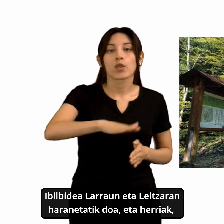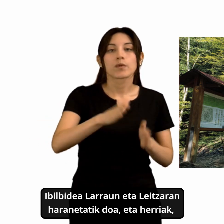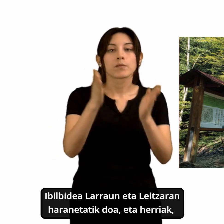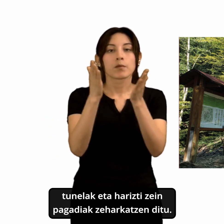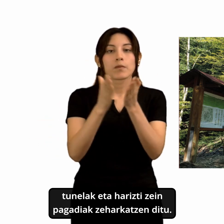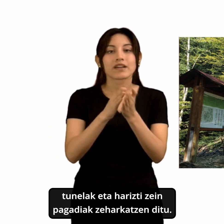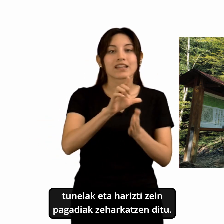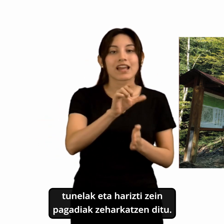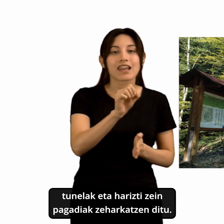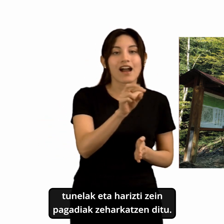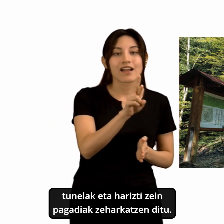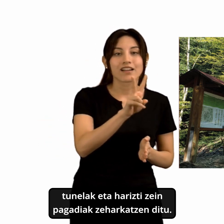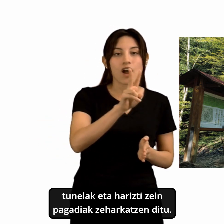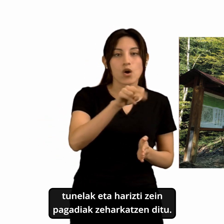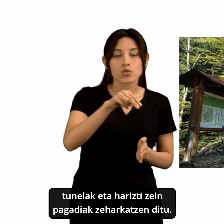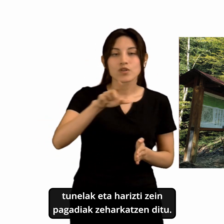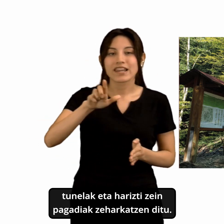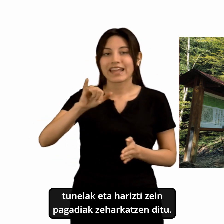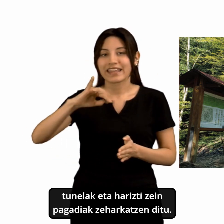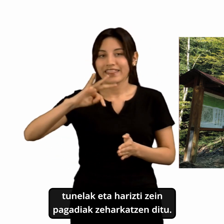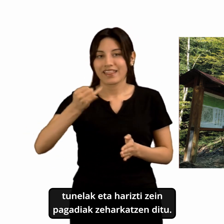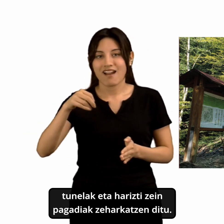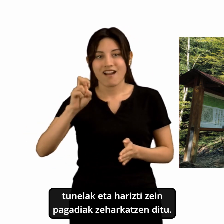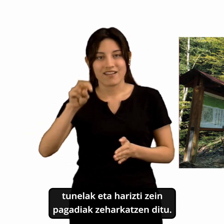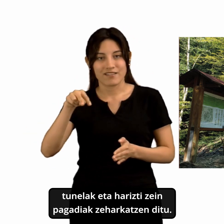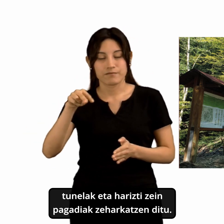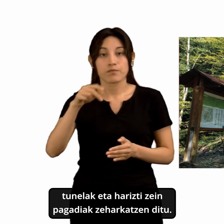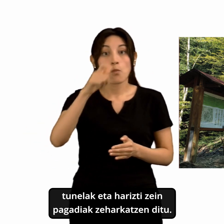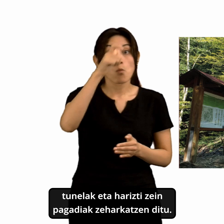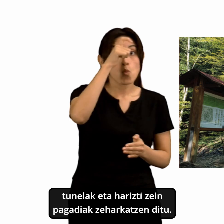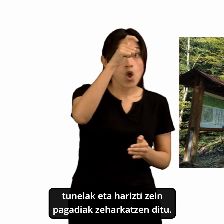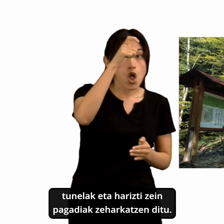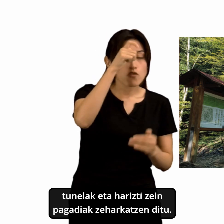herriak, tunelak eta Aristi zein Pagadiak zeharkatzen ditu.